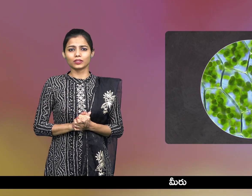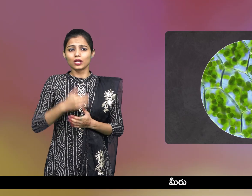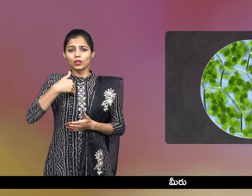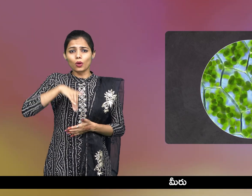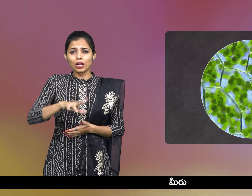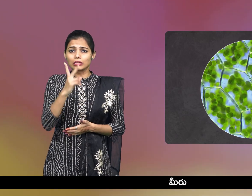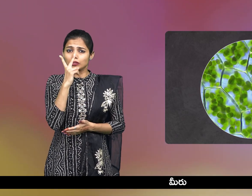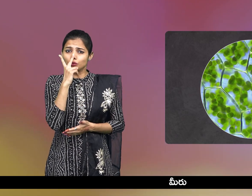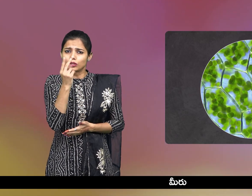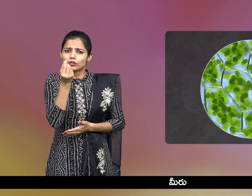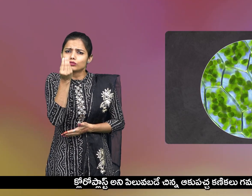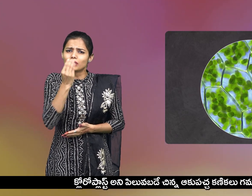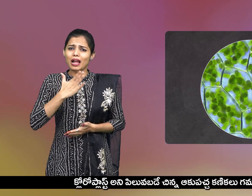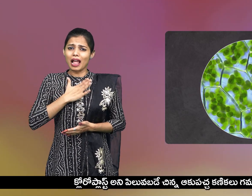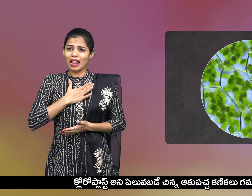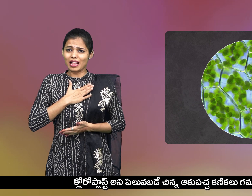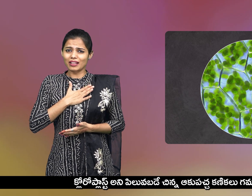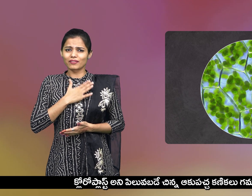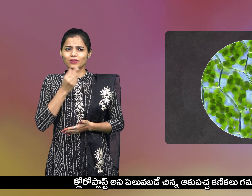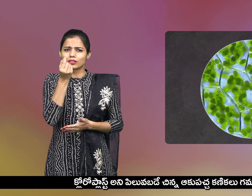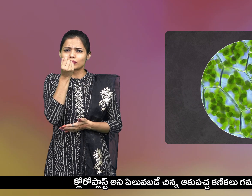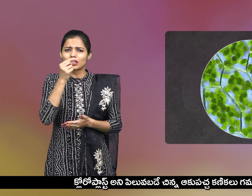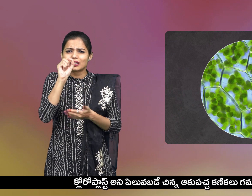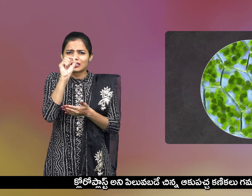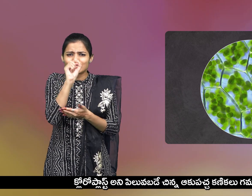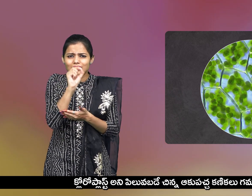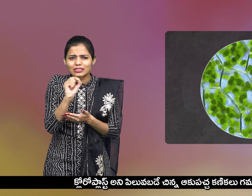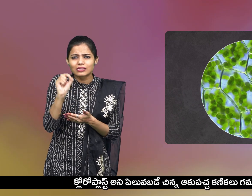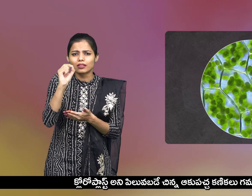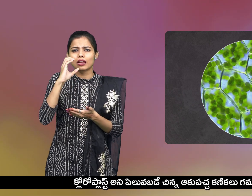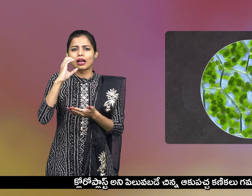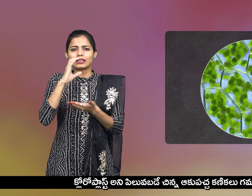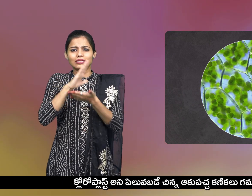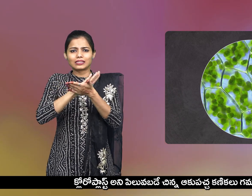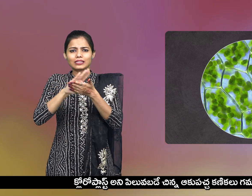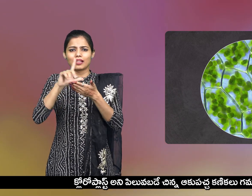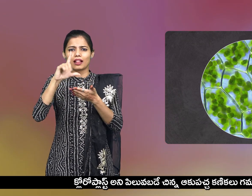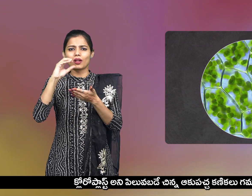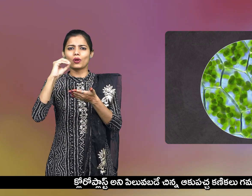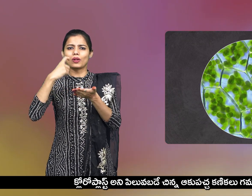మీరు క్లోరోప్లాస్ట్ అని పిలువబడే చిన్న ఆకుపచ్చ కణికలు గమనిస్తారు.